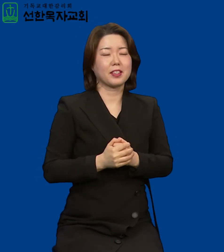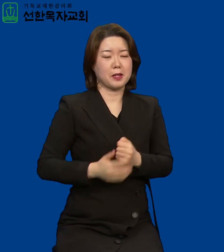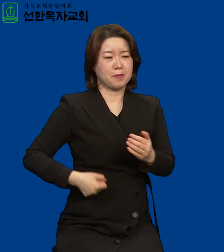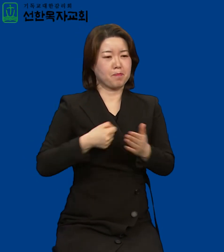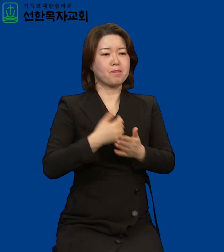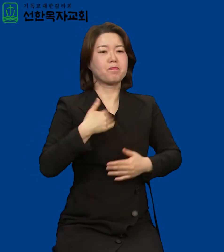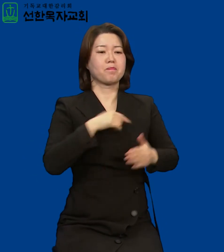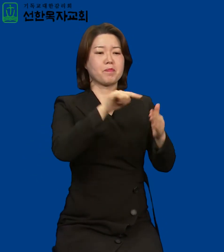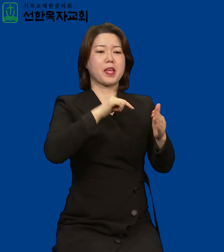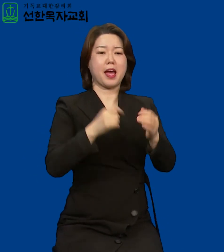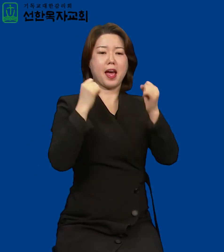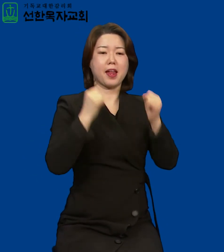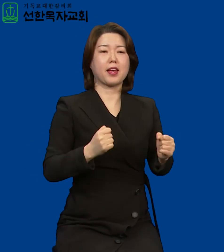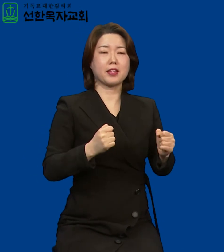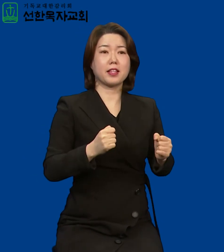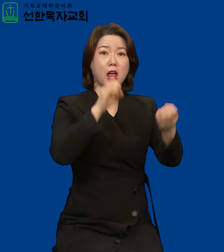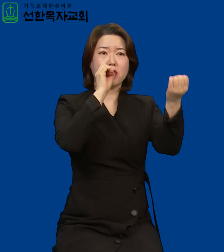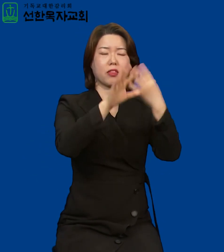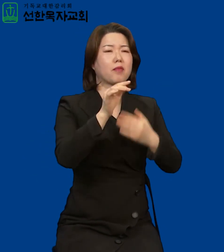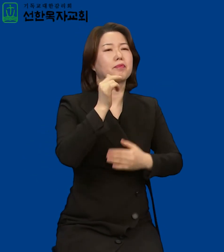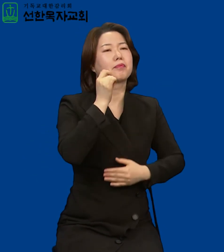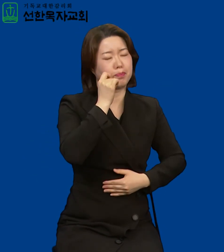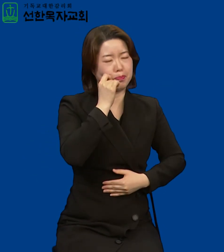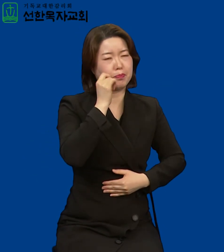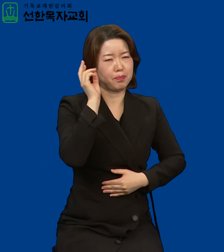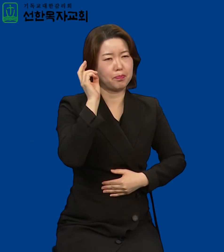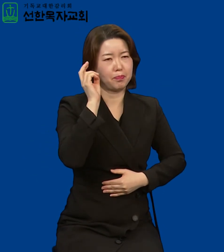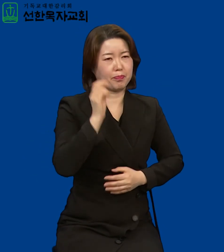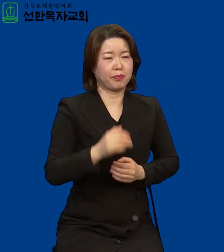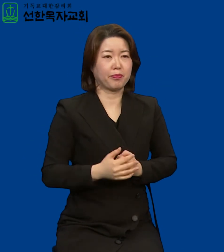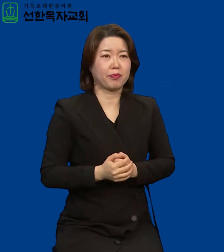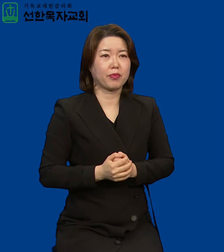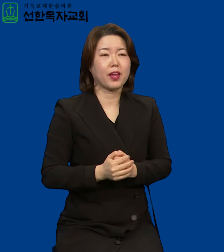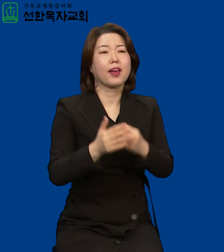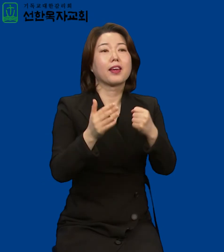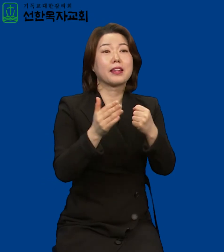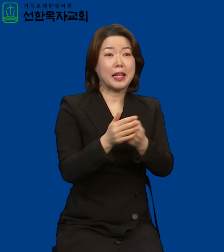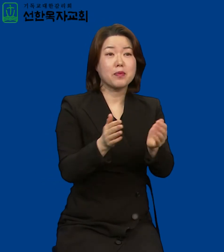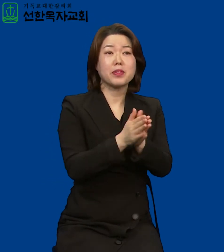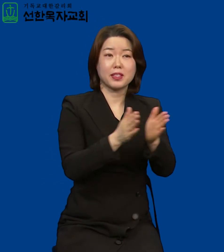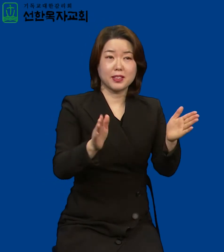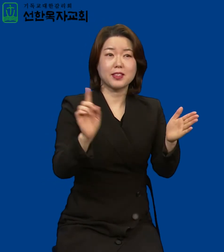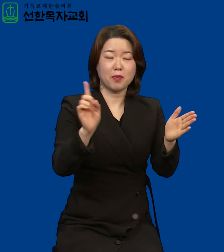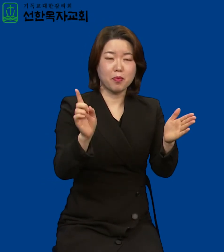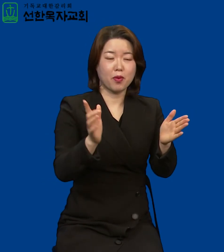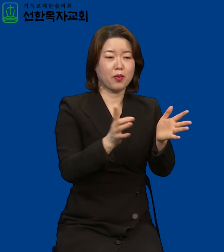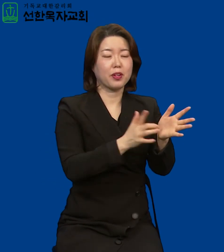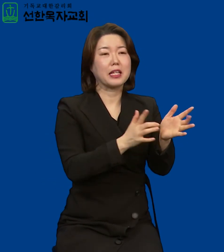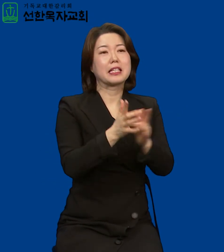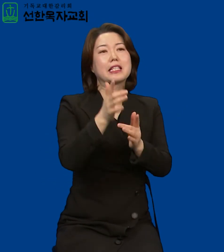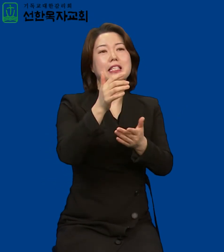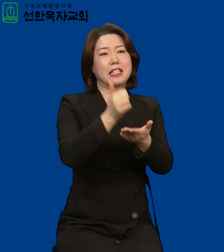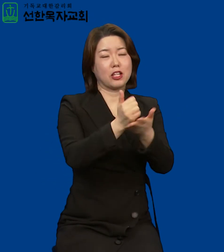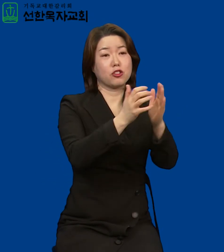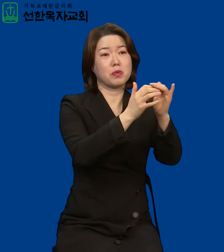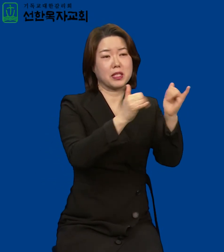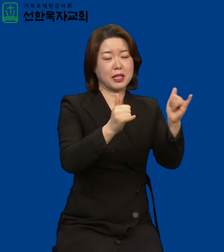계십니다, 이 대답을 못 하시는 거예요. 그래서 시작한 것이 예수님의 사람 제자